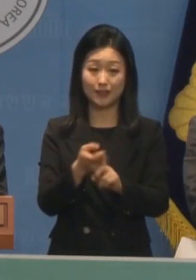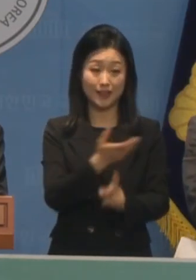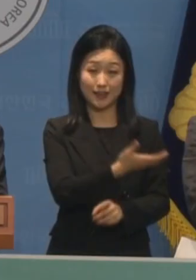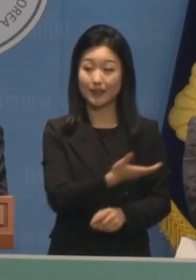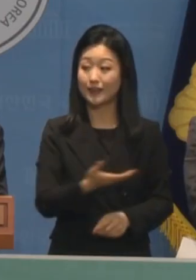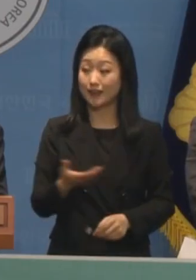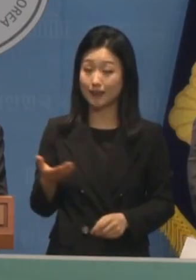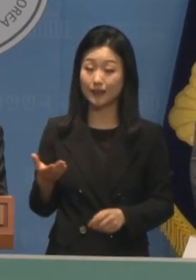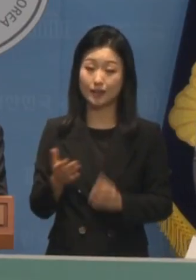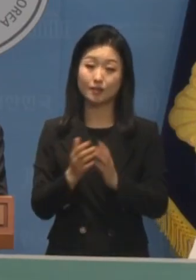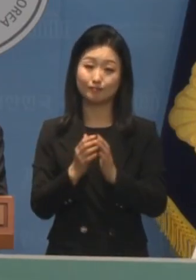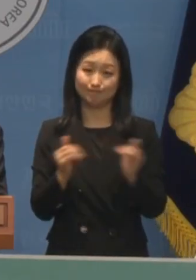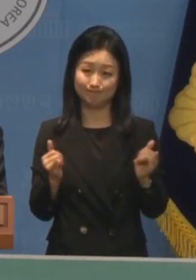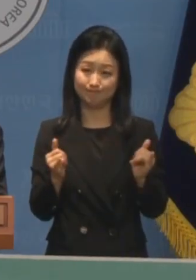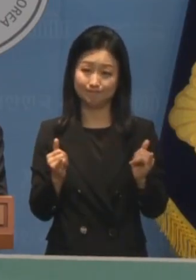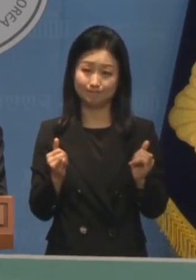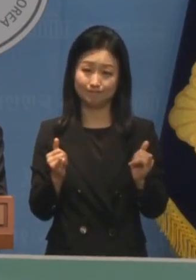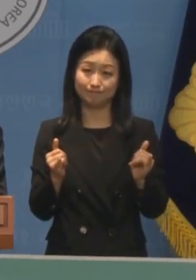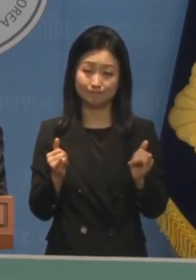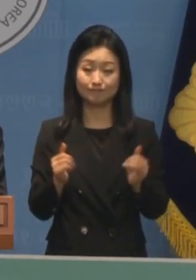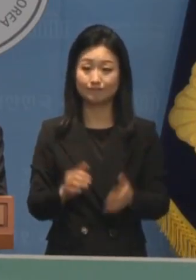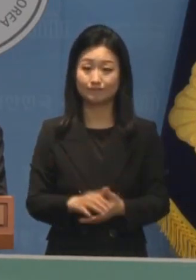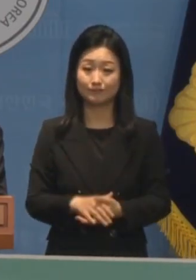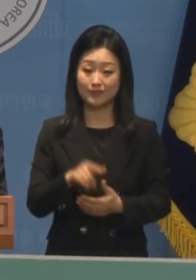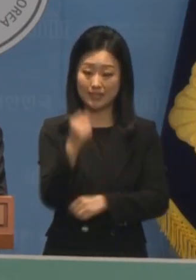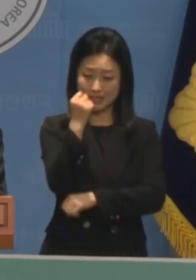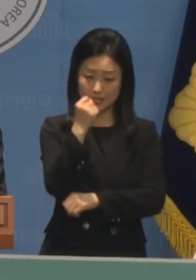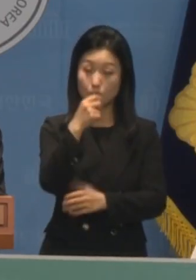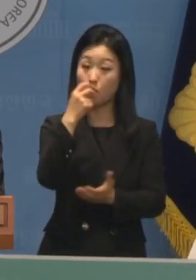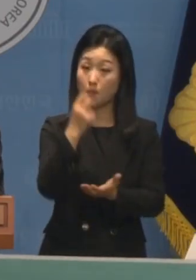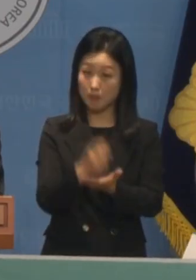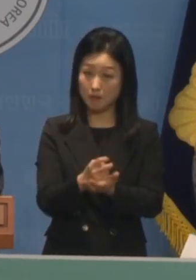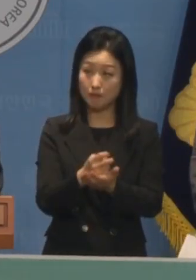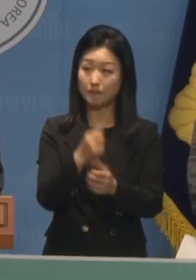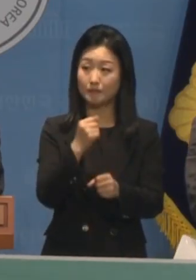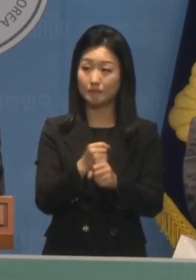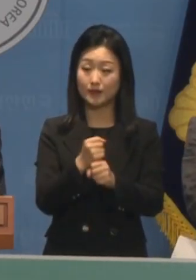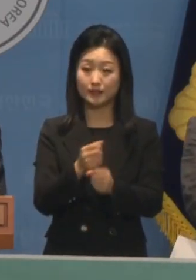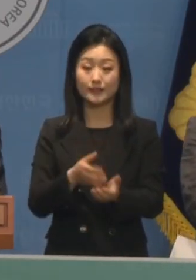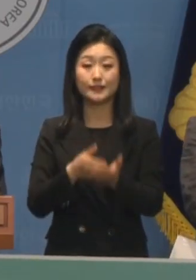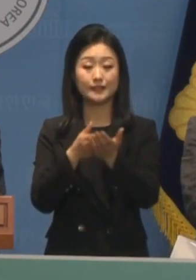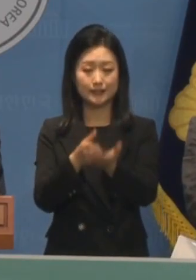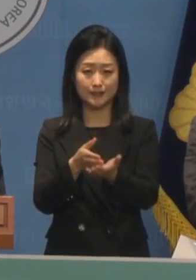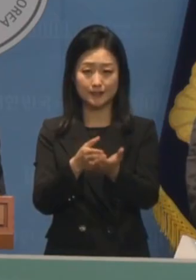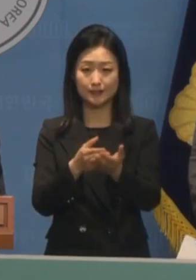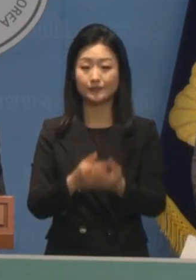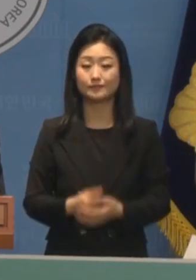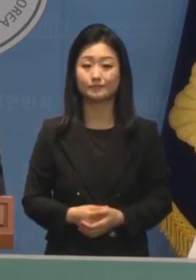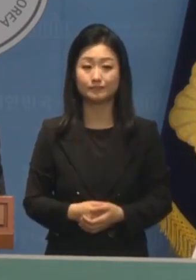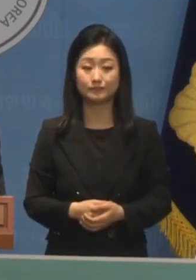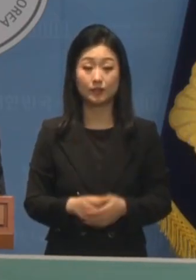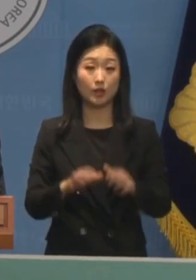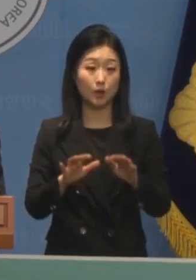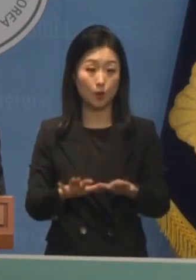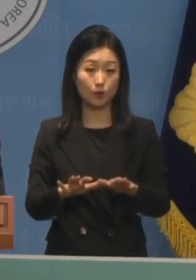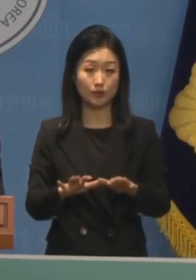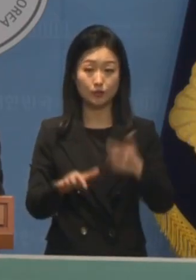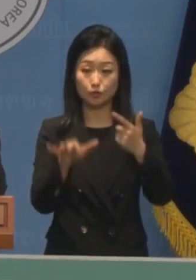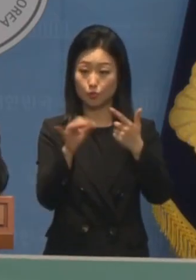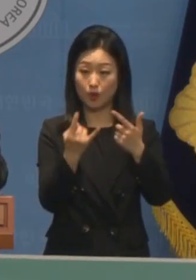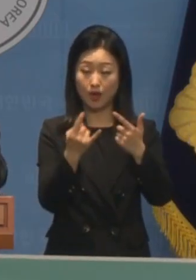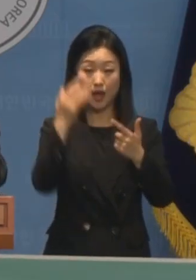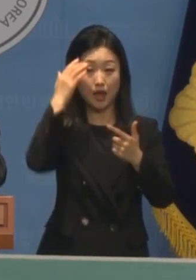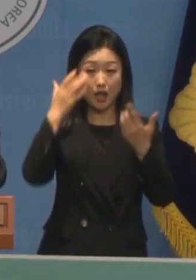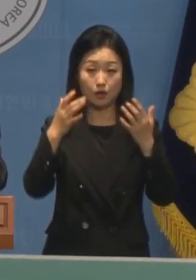생태계를 구축하기 위한 사회연대 경제기본법 제정을 간곡히 요청드립니다. 오늘은 제6회